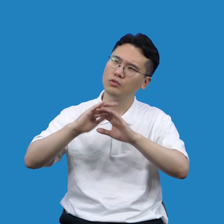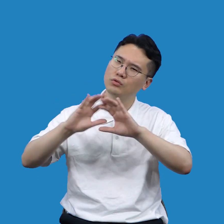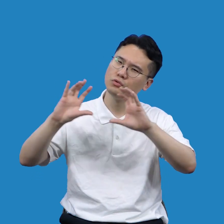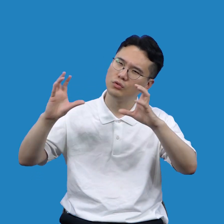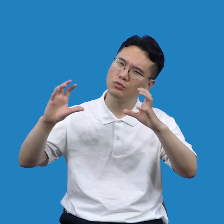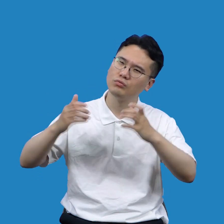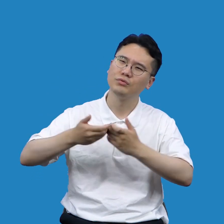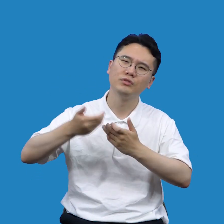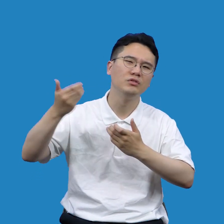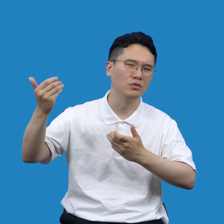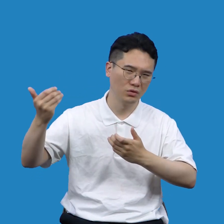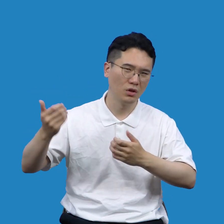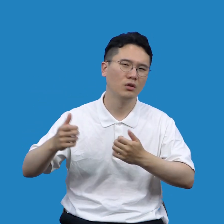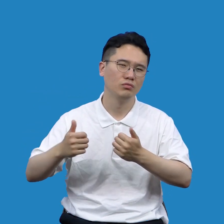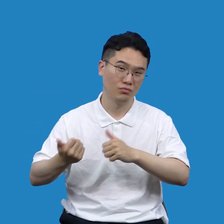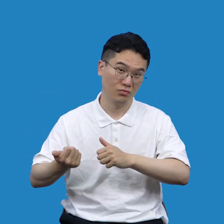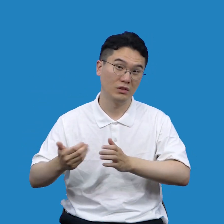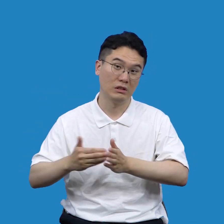생각해 보니